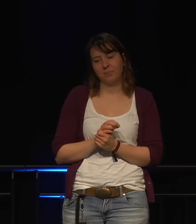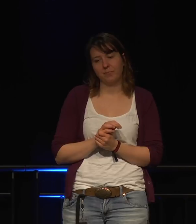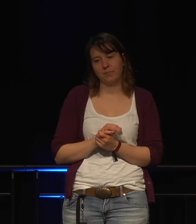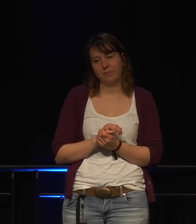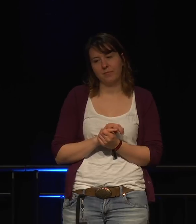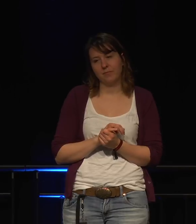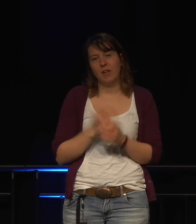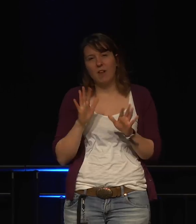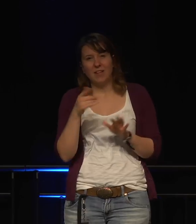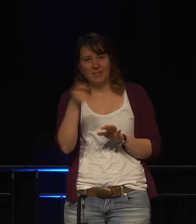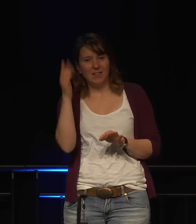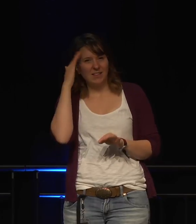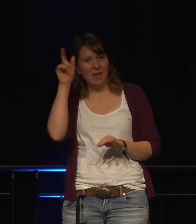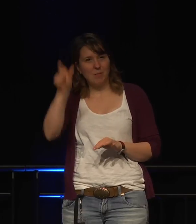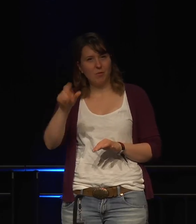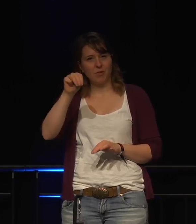legalidad entra